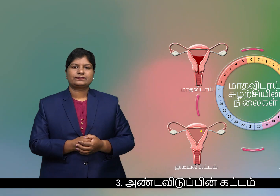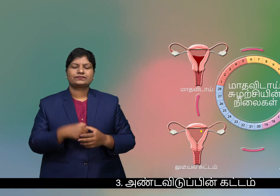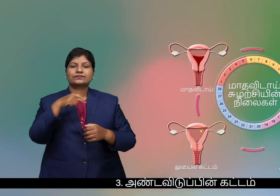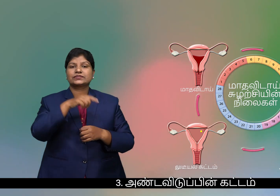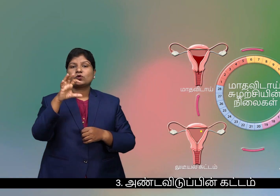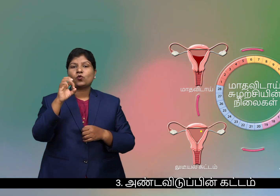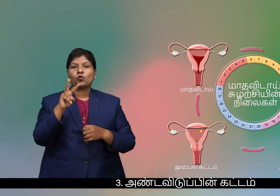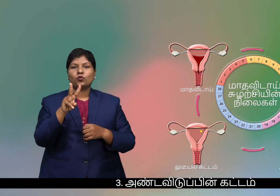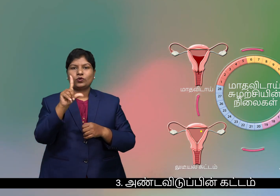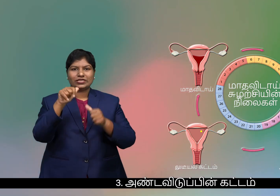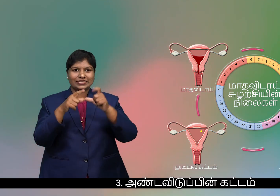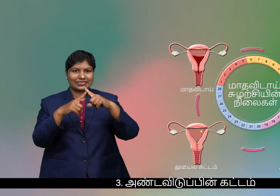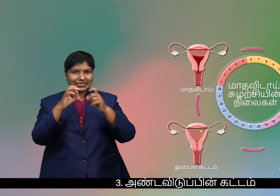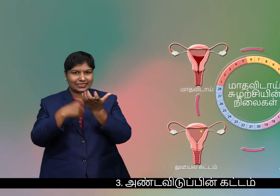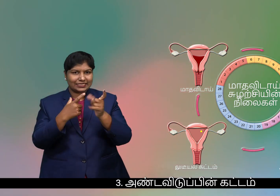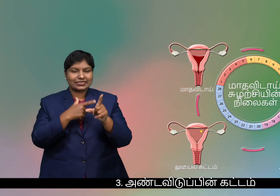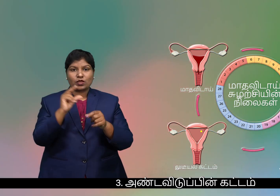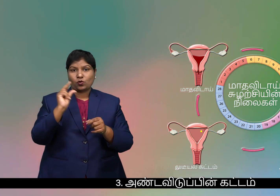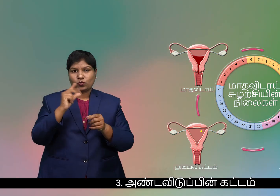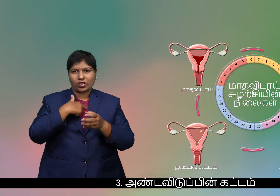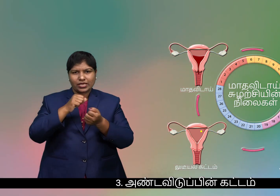3. அண்டவிடுப்பின் கட்டம்.